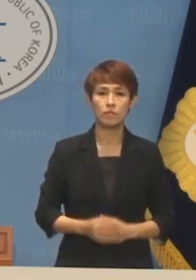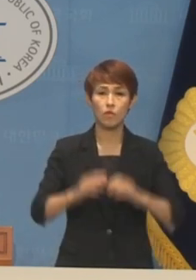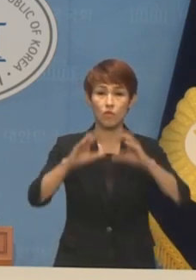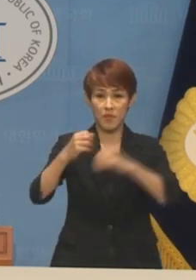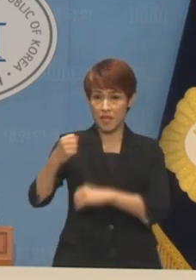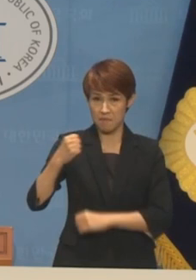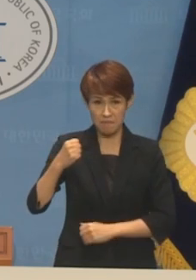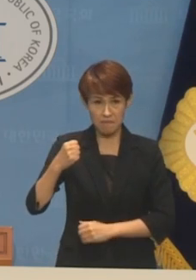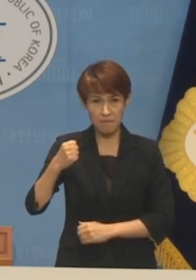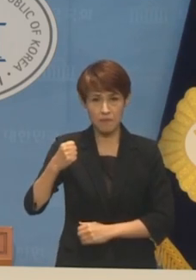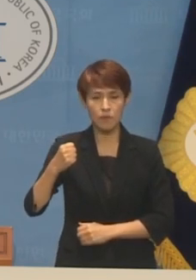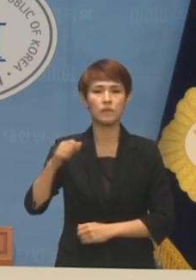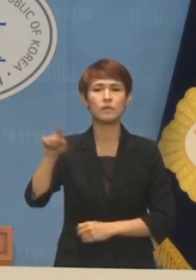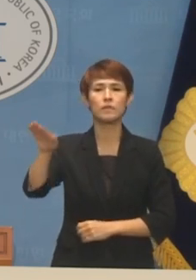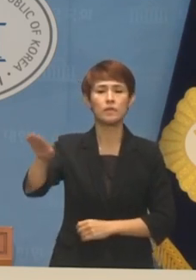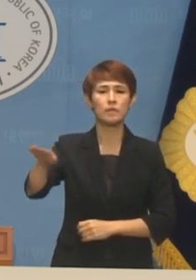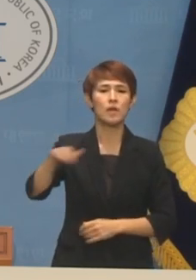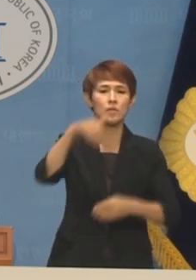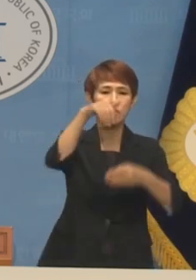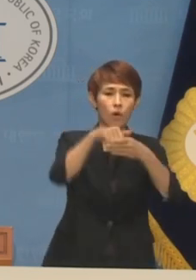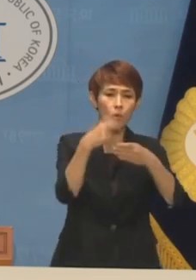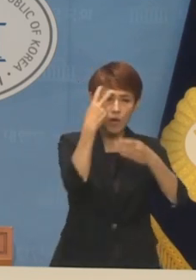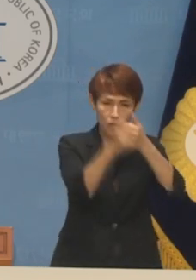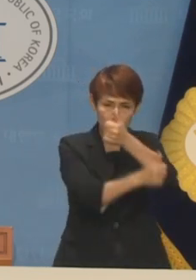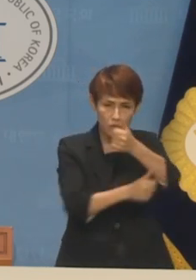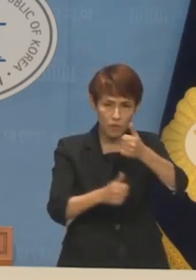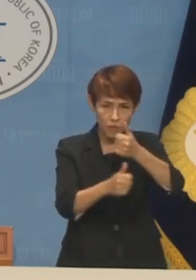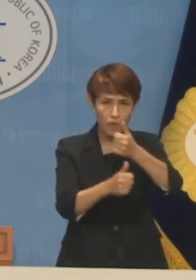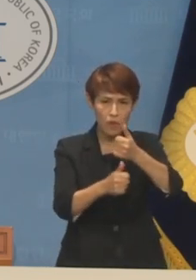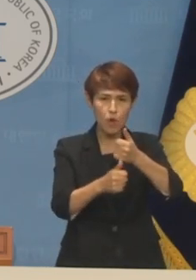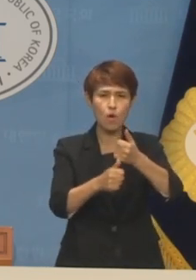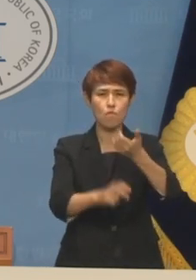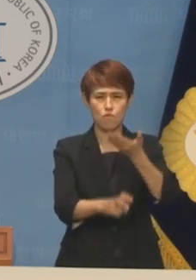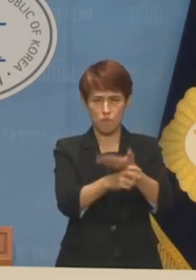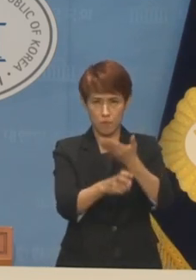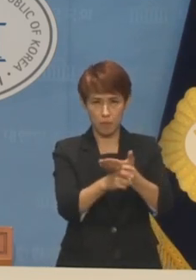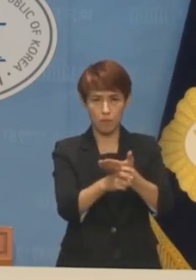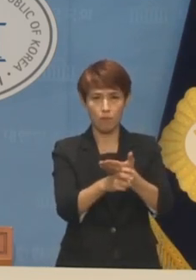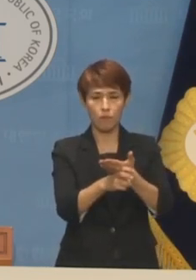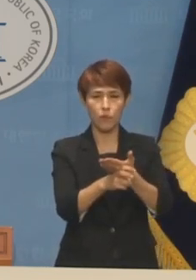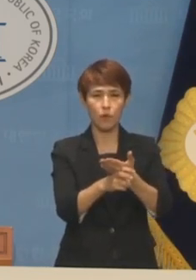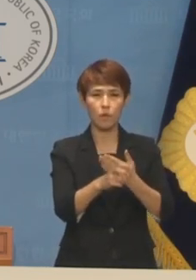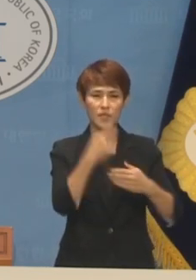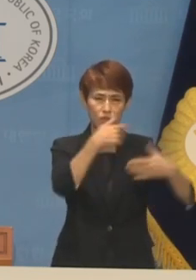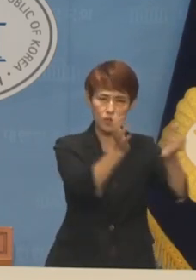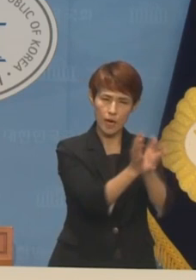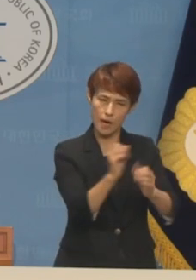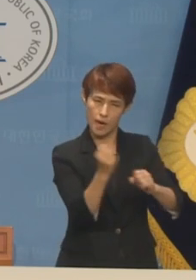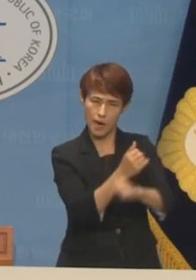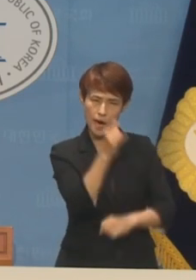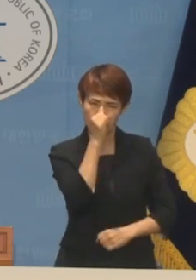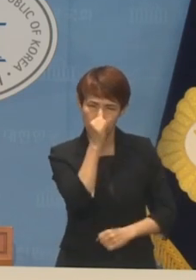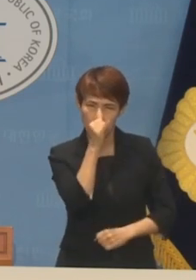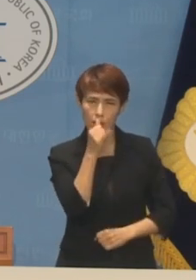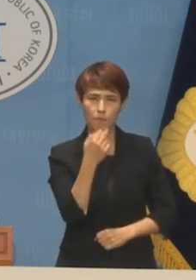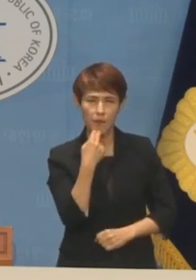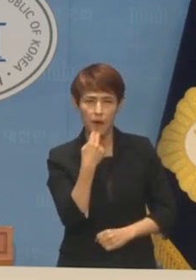국민의힘은 선관위의 불법 비리와 민주당과의 유착 의혹 진상규명에